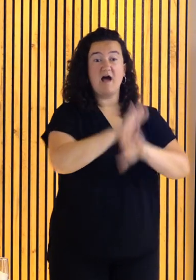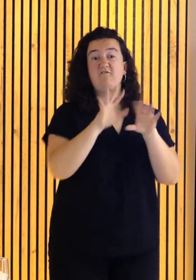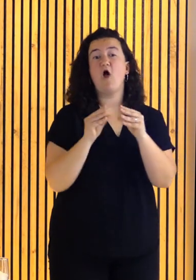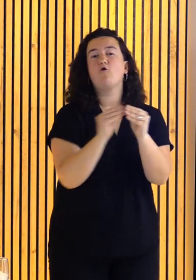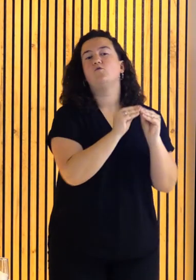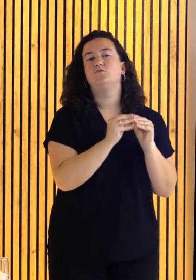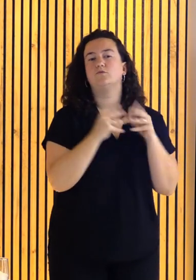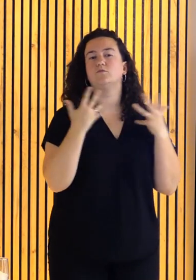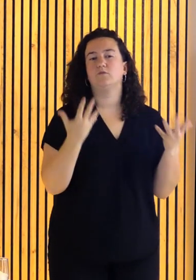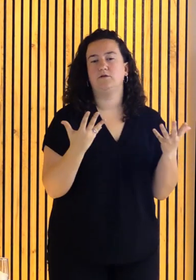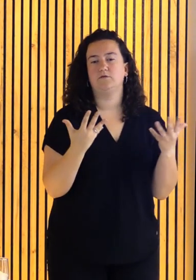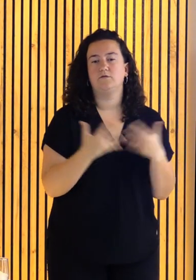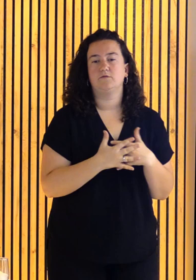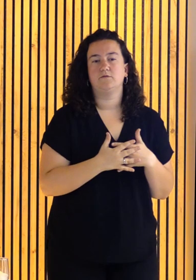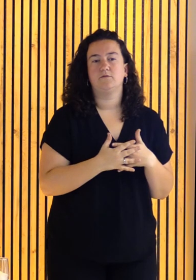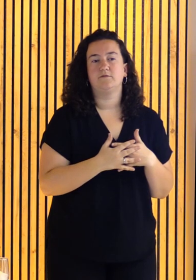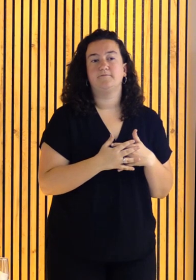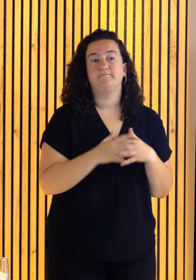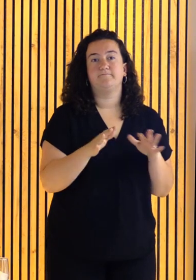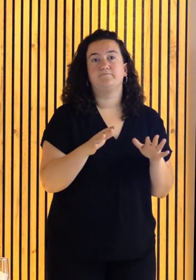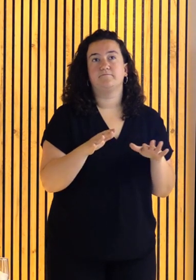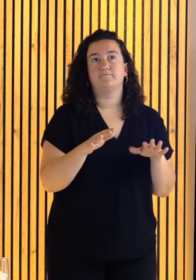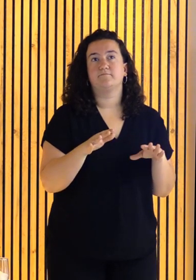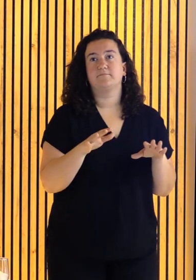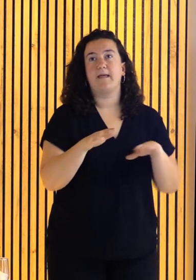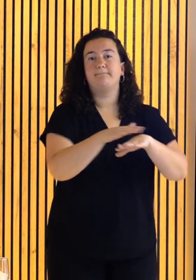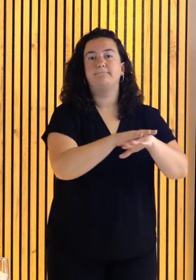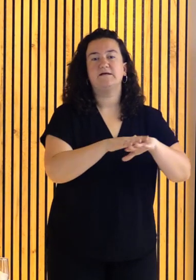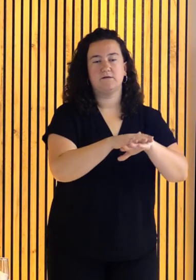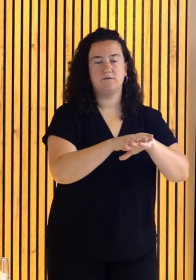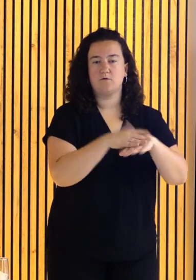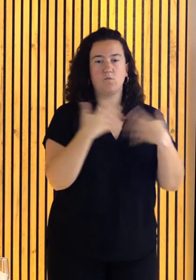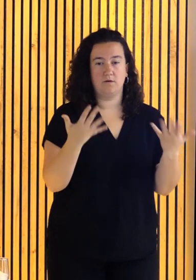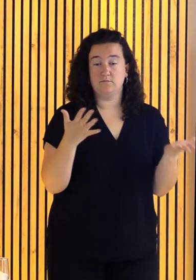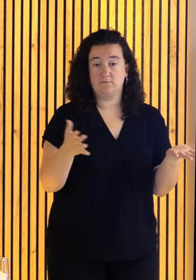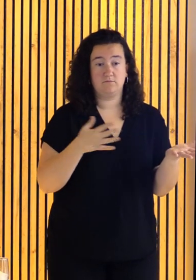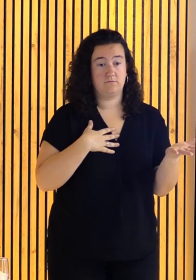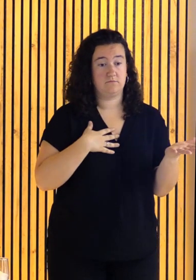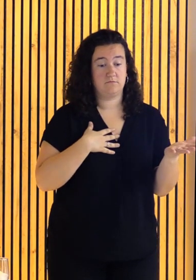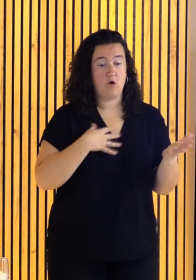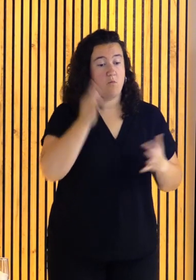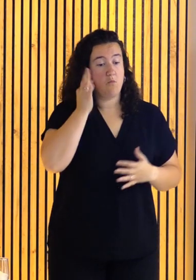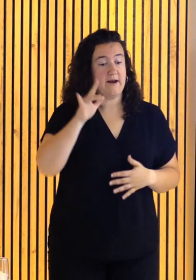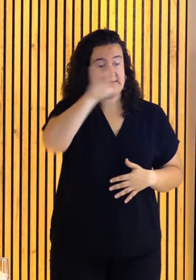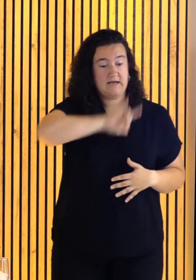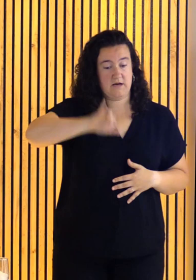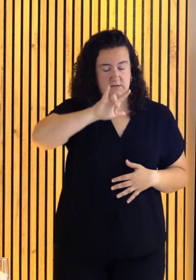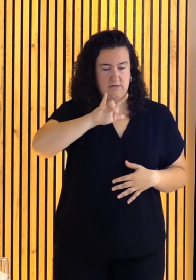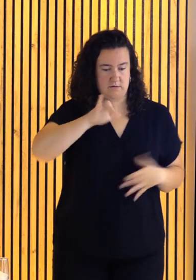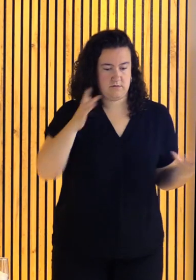emakume beltzak edo tesia dela, emakume beltzak ezin direla aske bizi, arraza, klase eta genero